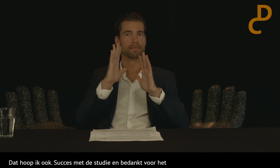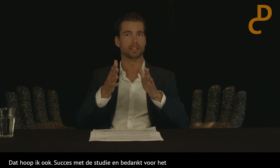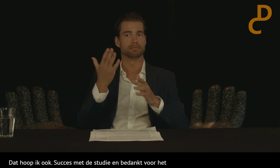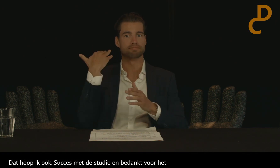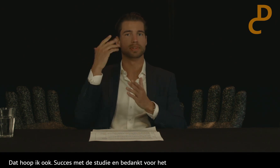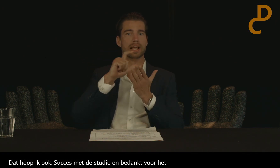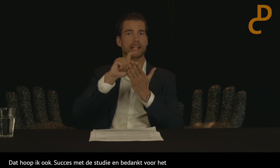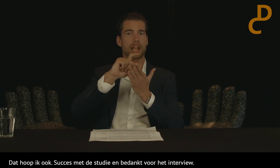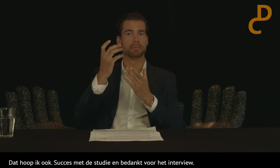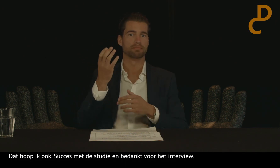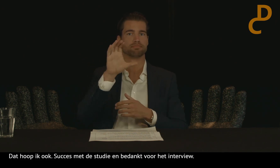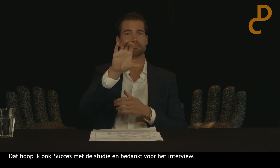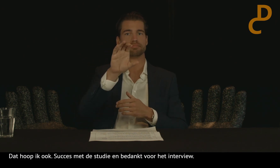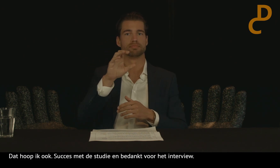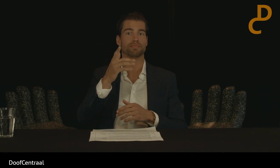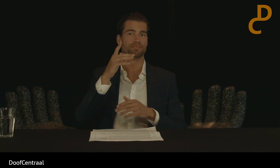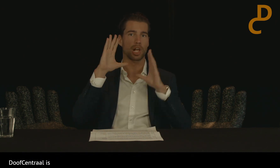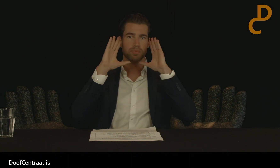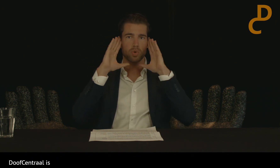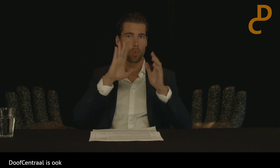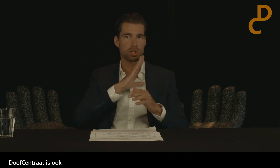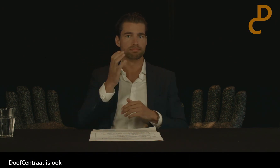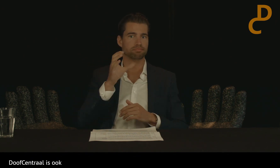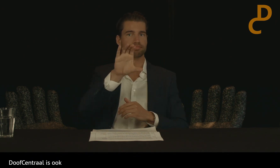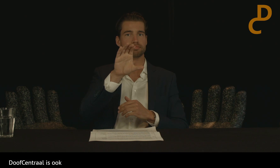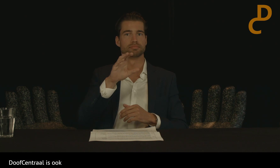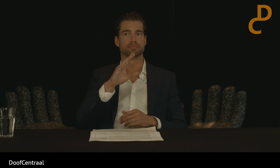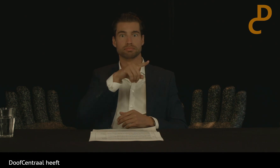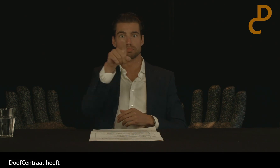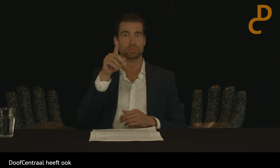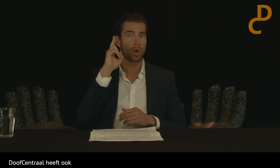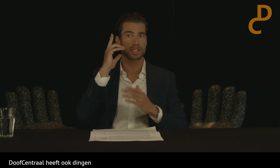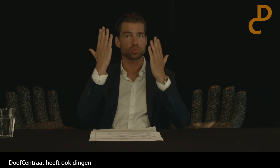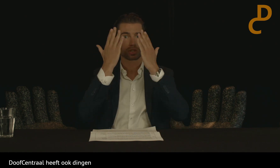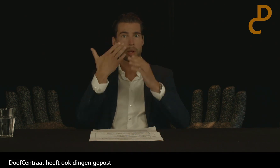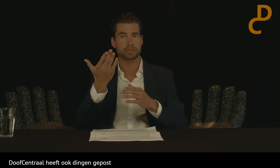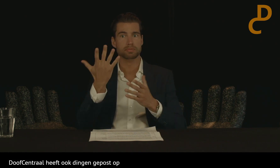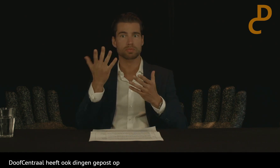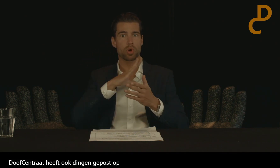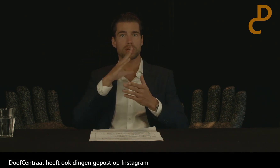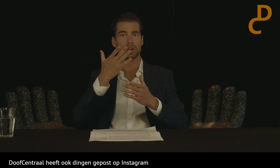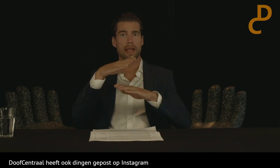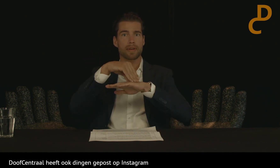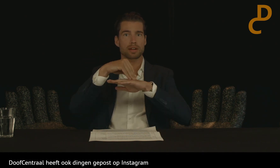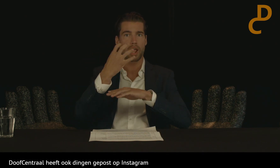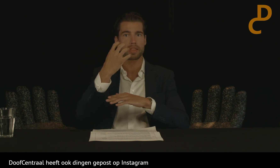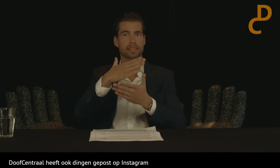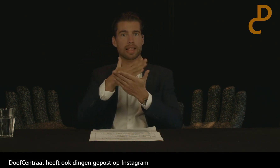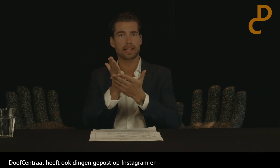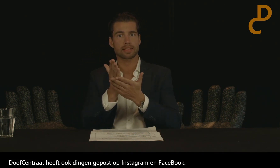Doof Centraal is ook, heeft ook dingen gepost op Instagram en op Facebook. En dove studenten kunnen